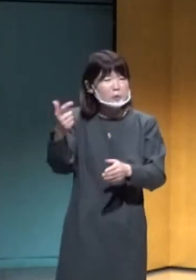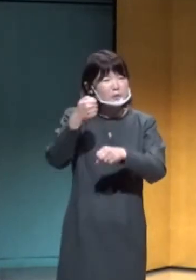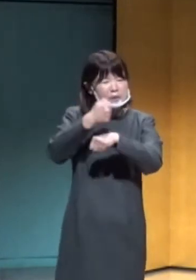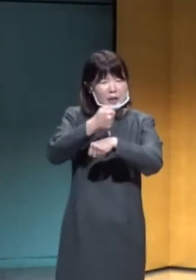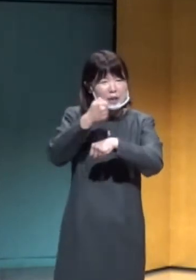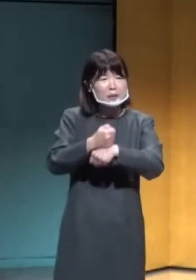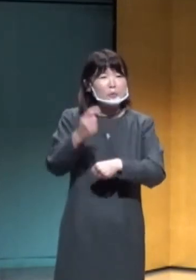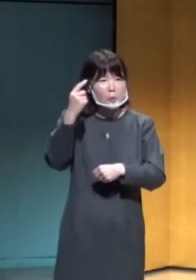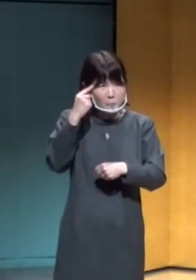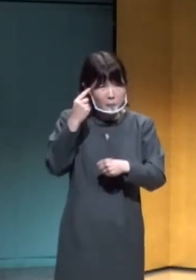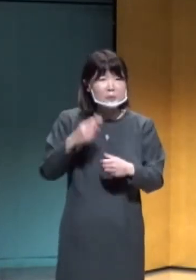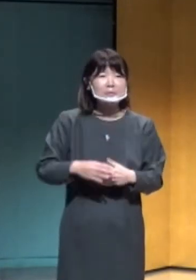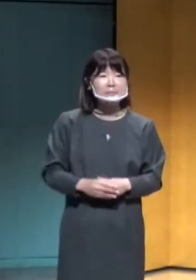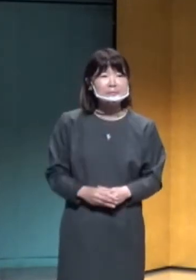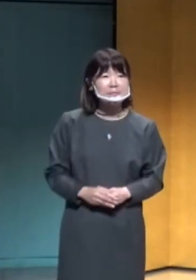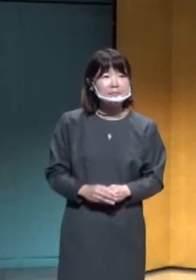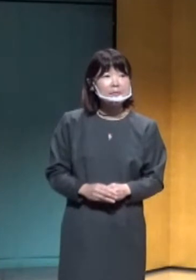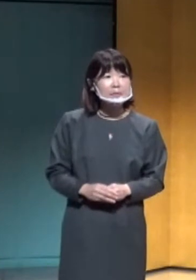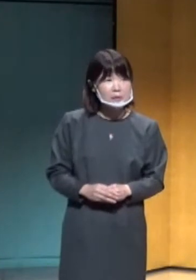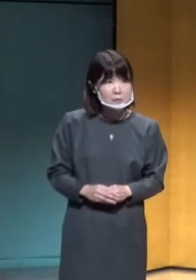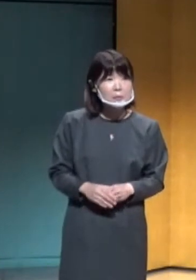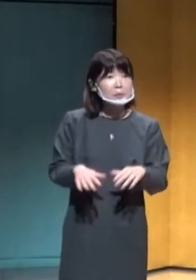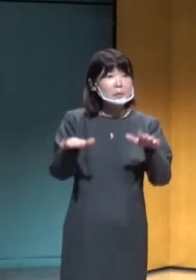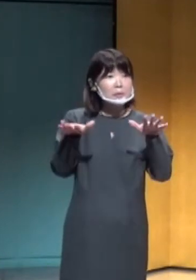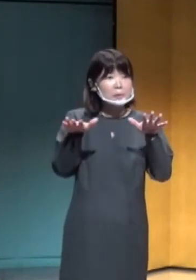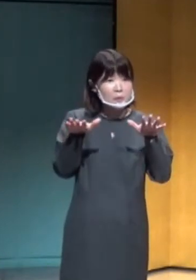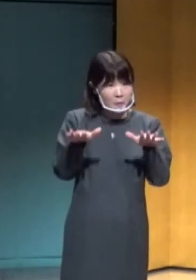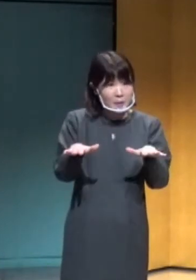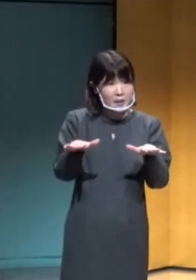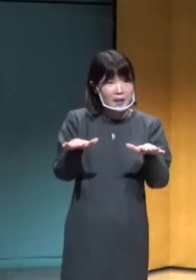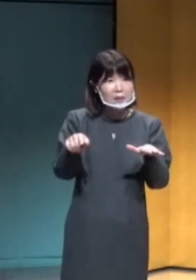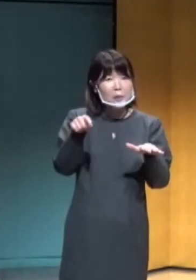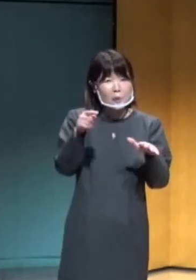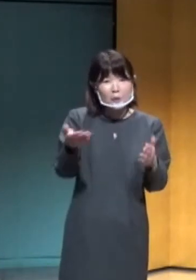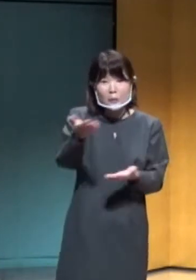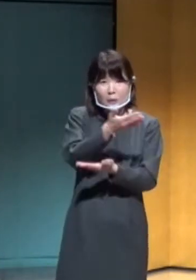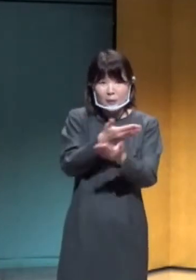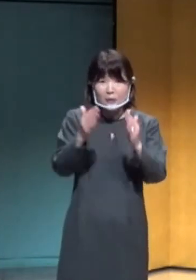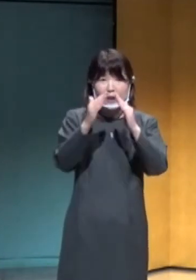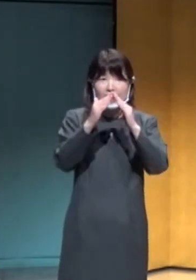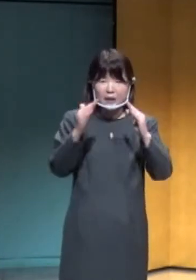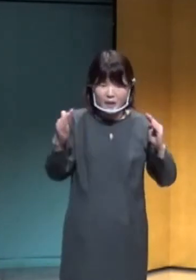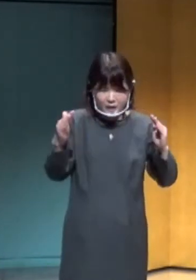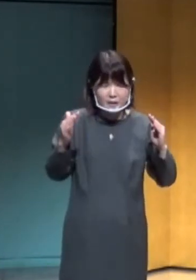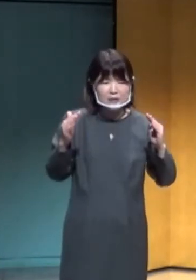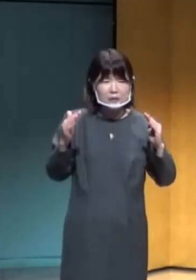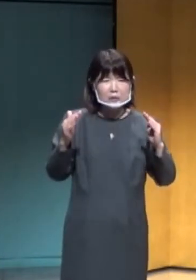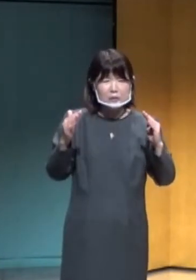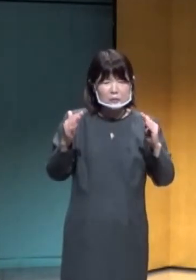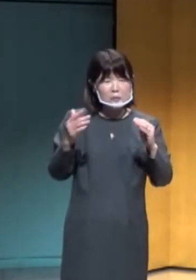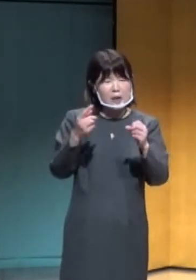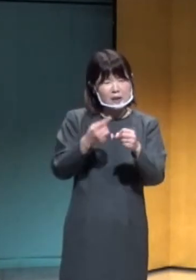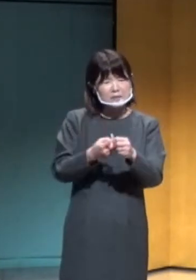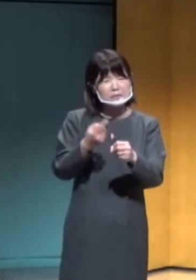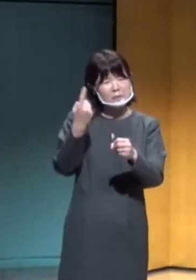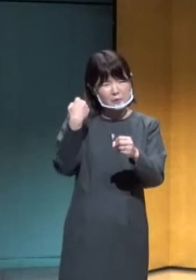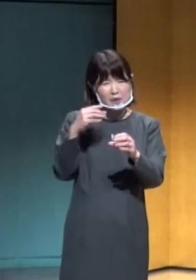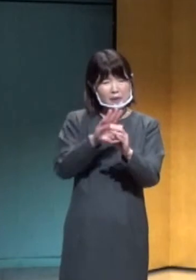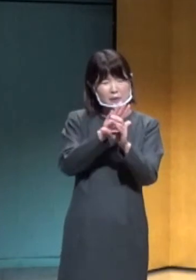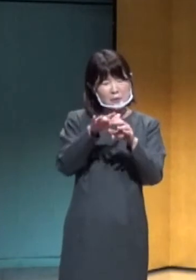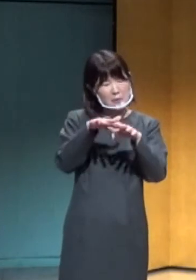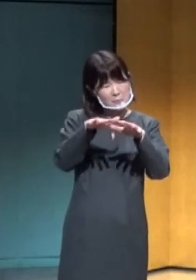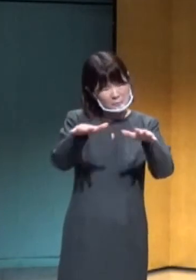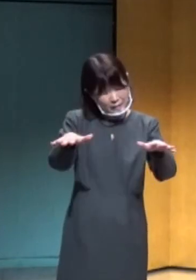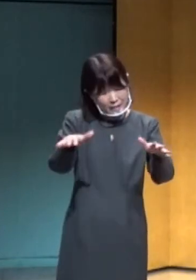今回、この新年合宿交換会、昨年は、あのような状況でできませんで